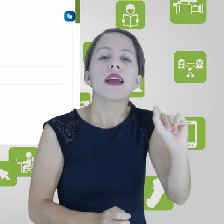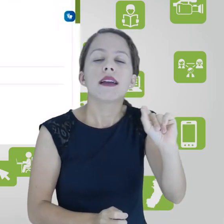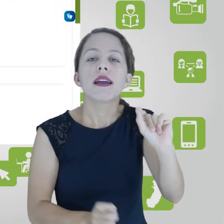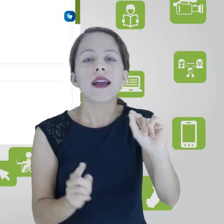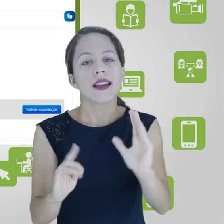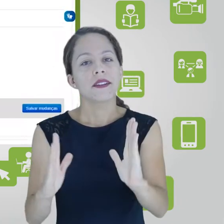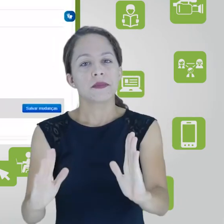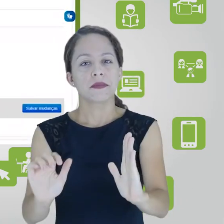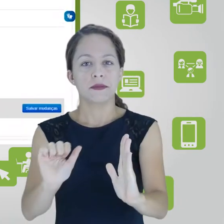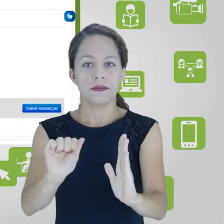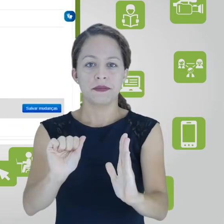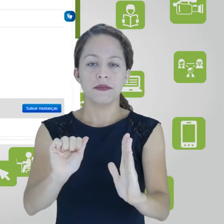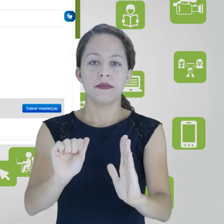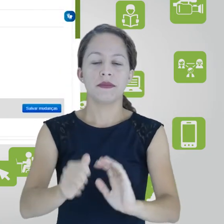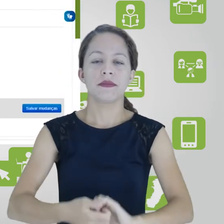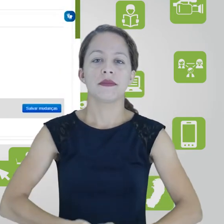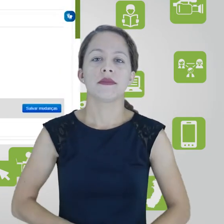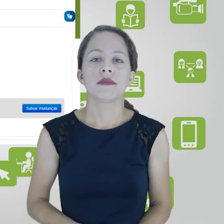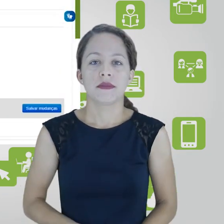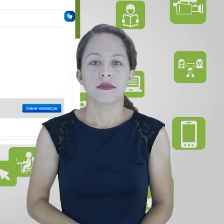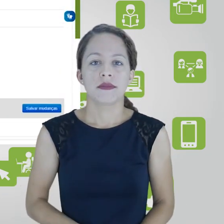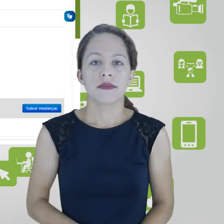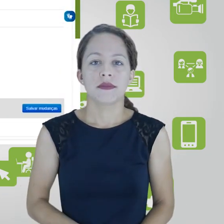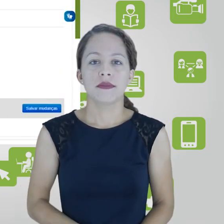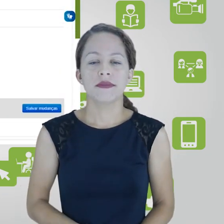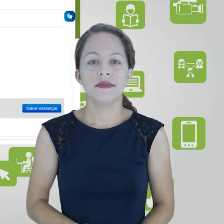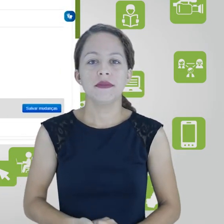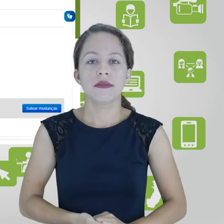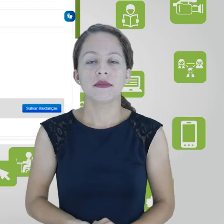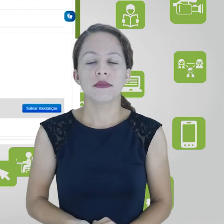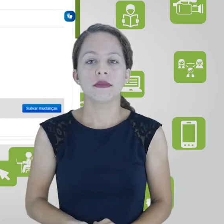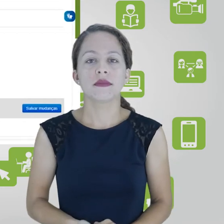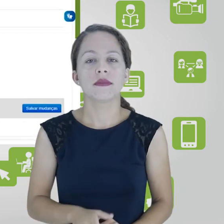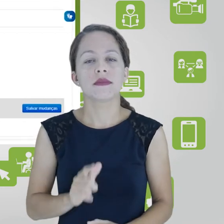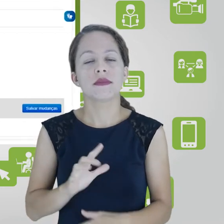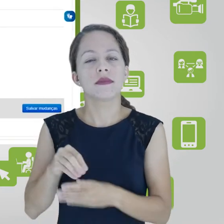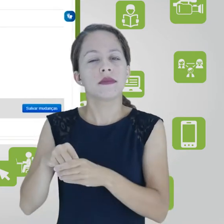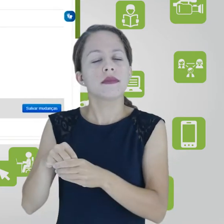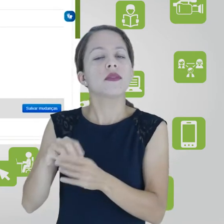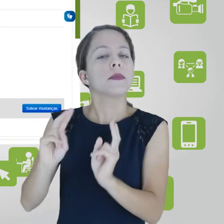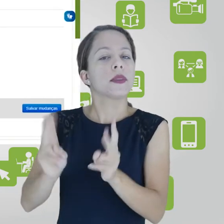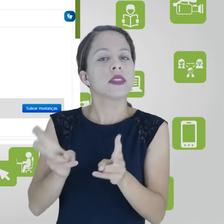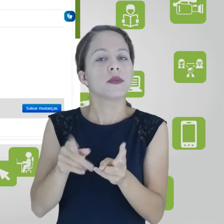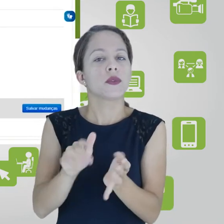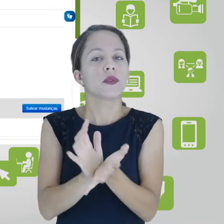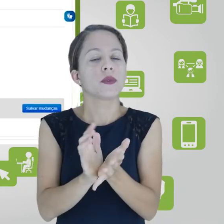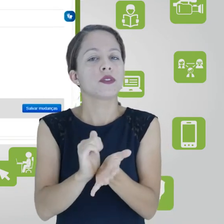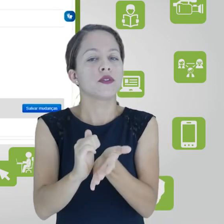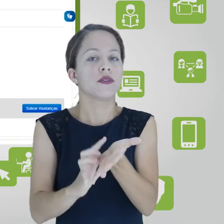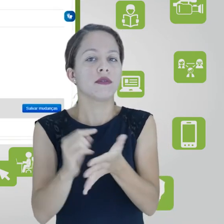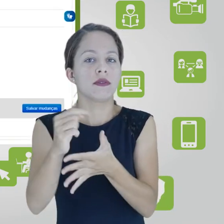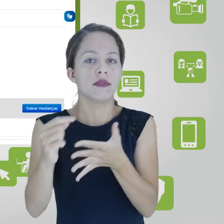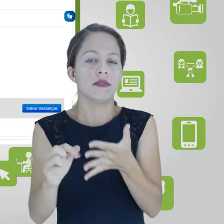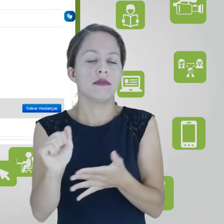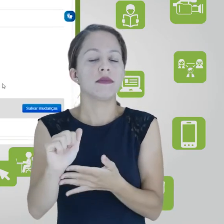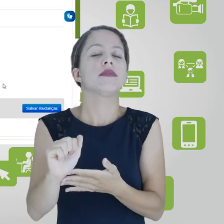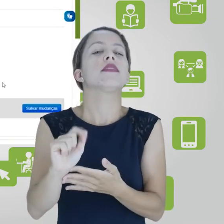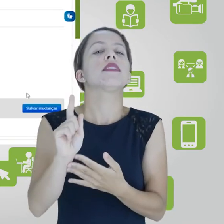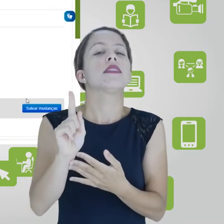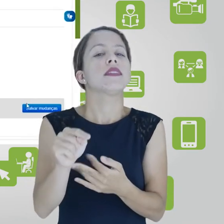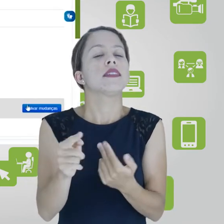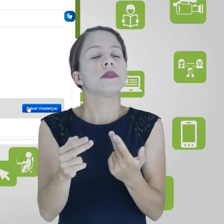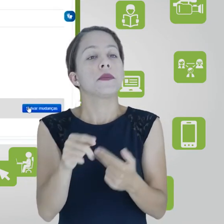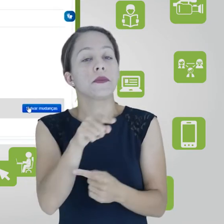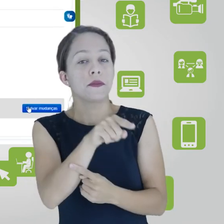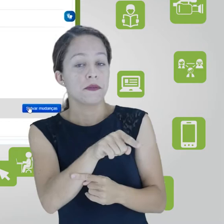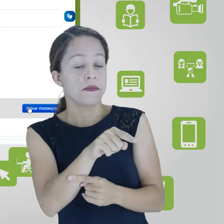Categoria pai, quem é? É o etapa A também. Certo? Ele está no mesmo nível de atividades A,